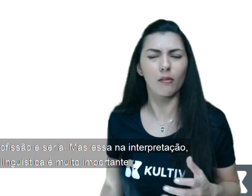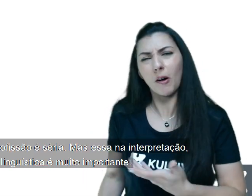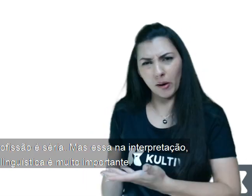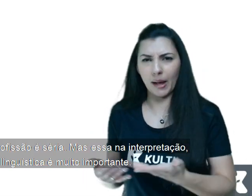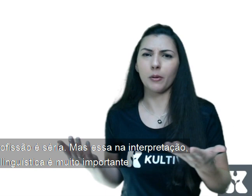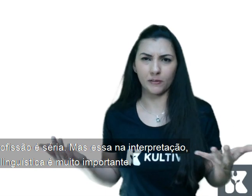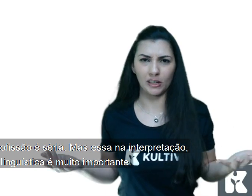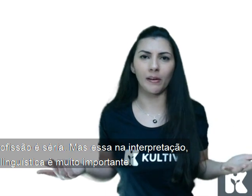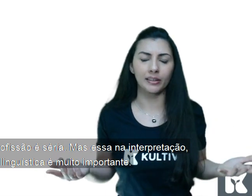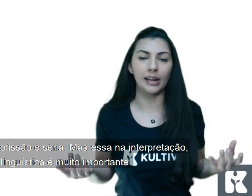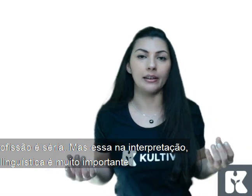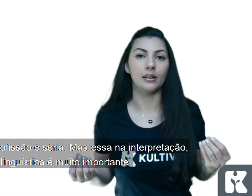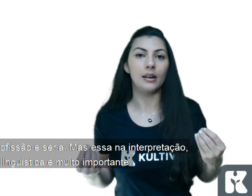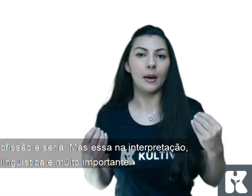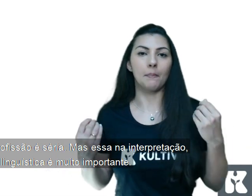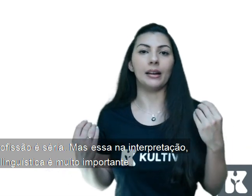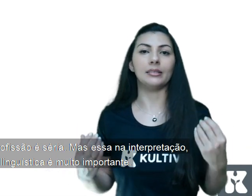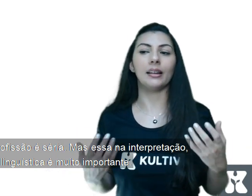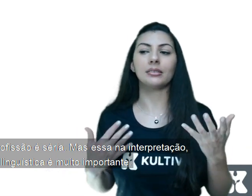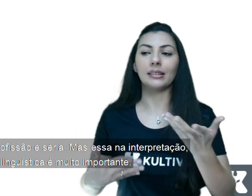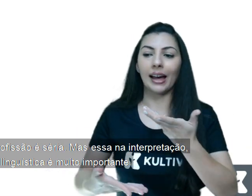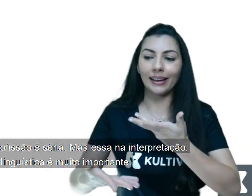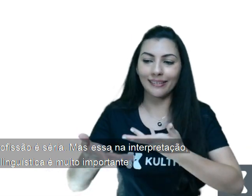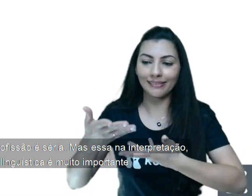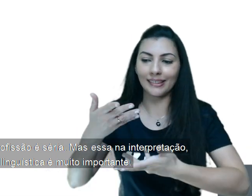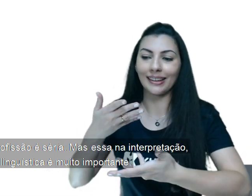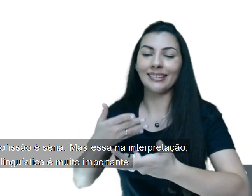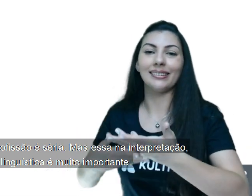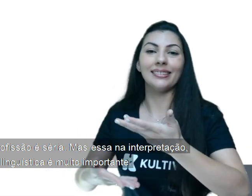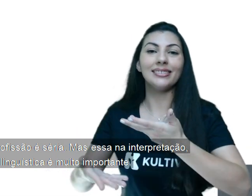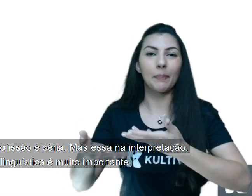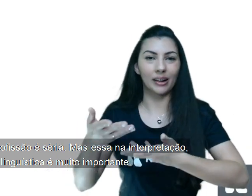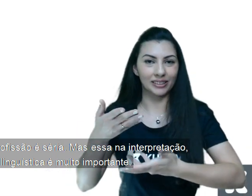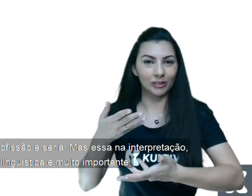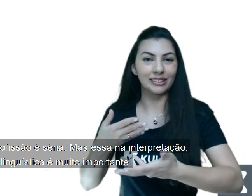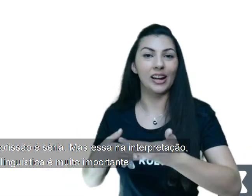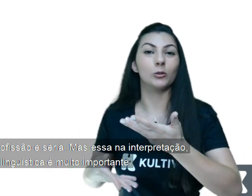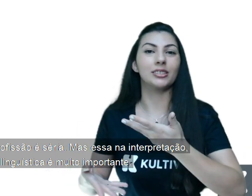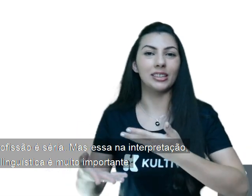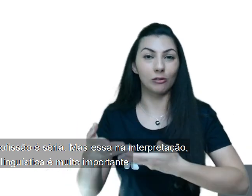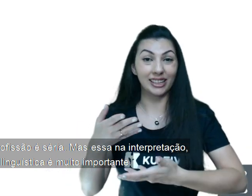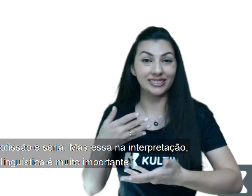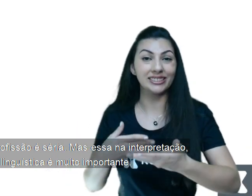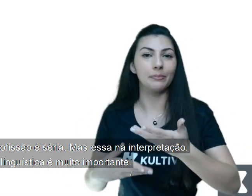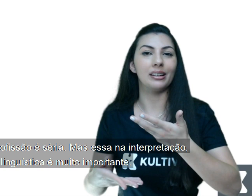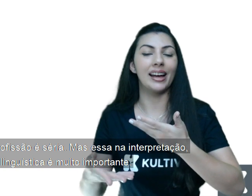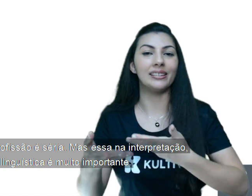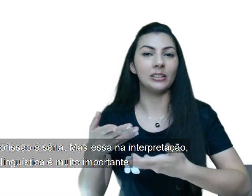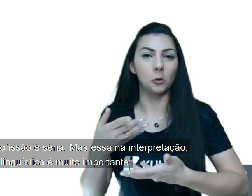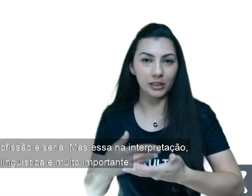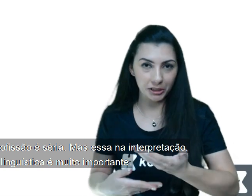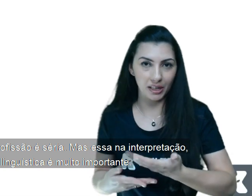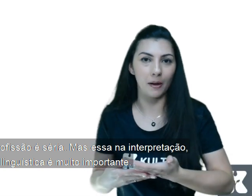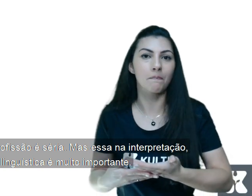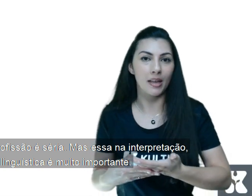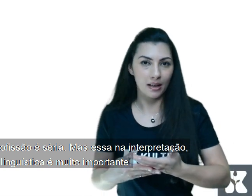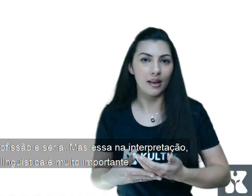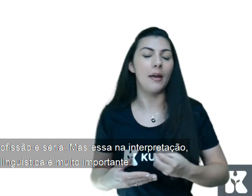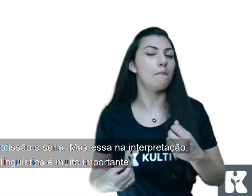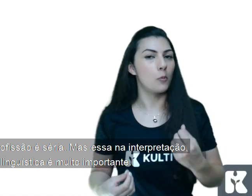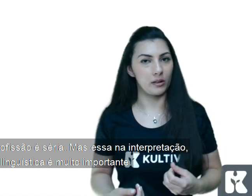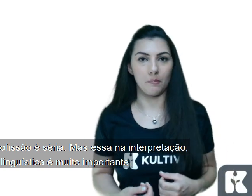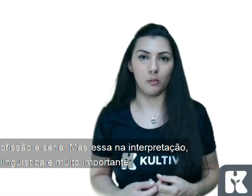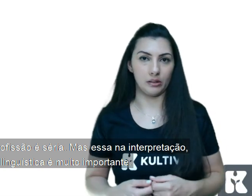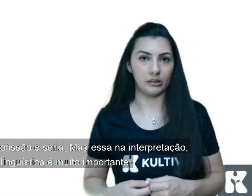séria. Qualquer profissão é séria. Mas essa na interpretação e tradução, na acessibilidade linguística,